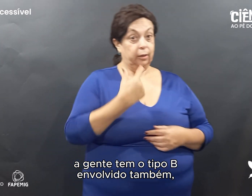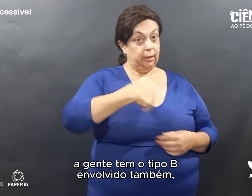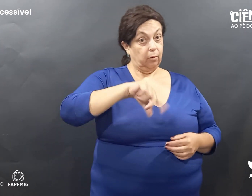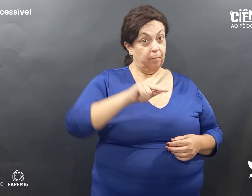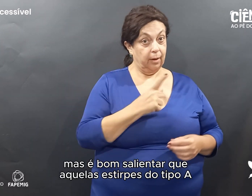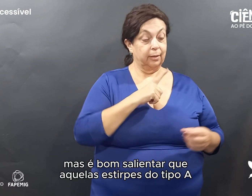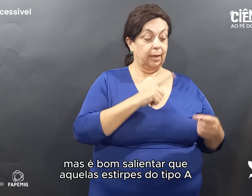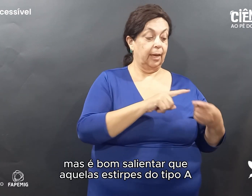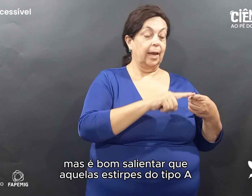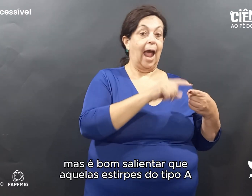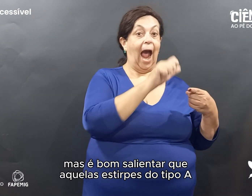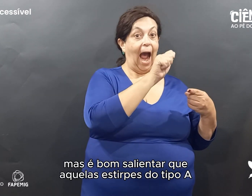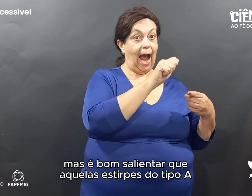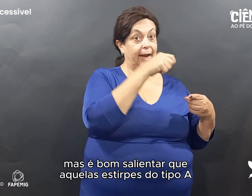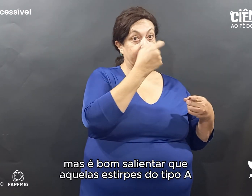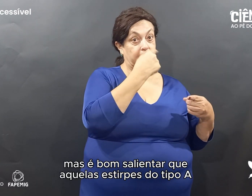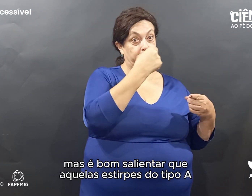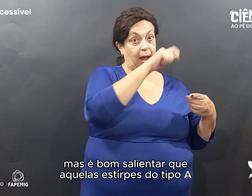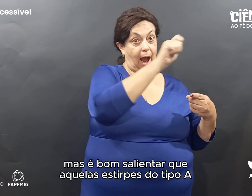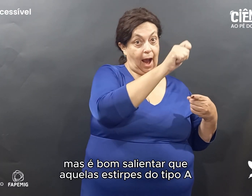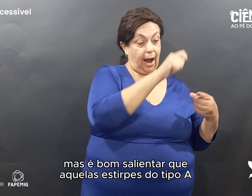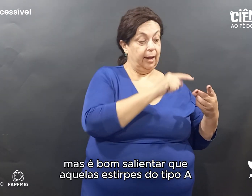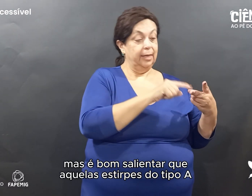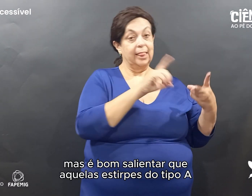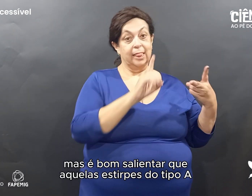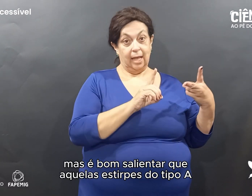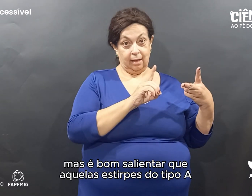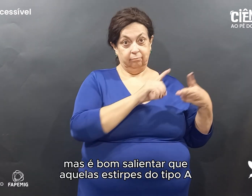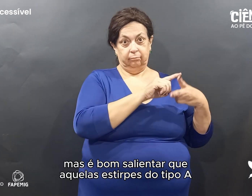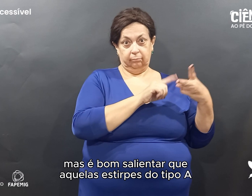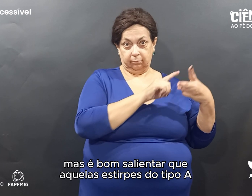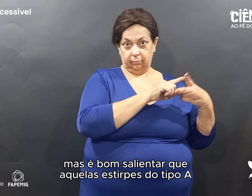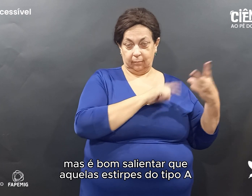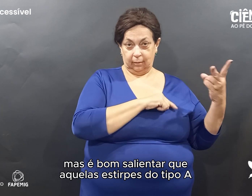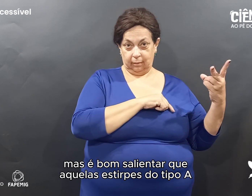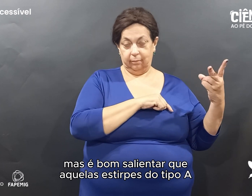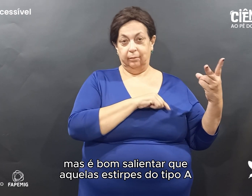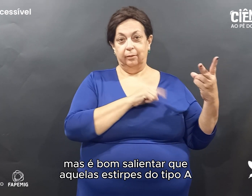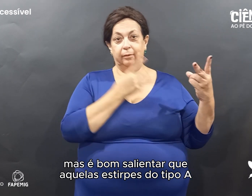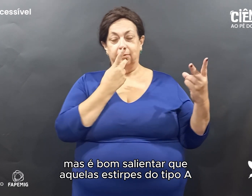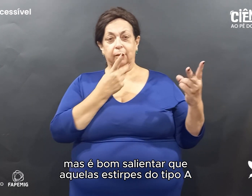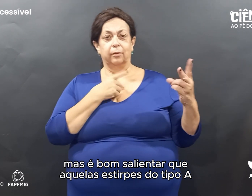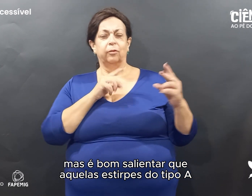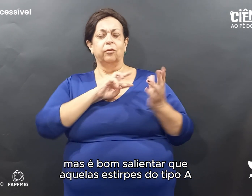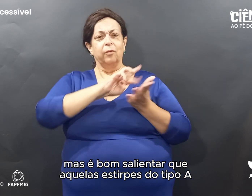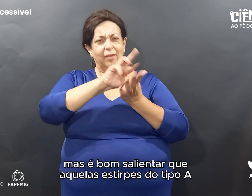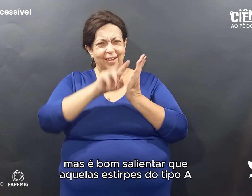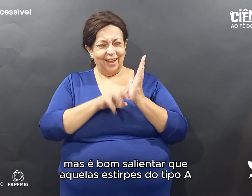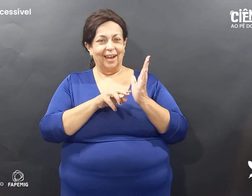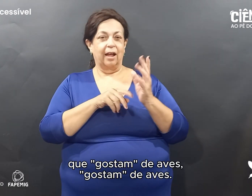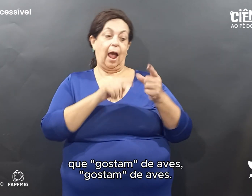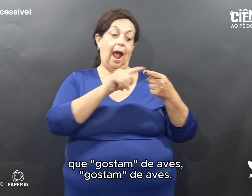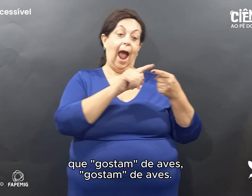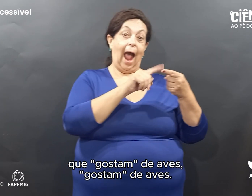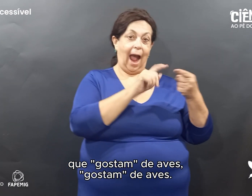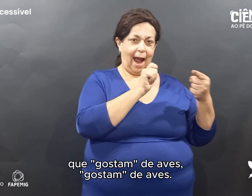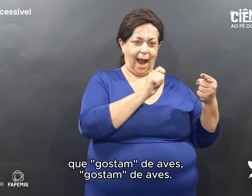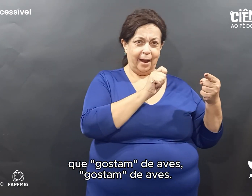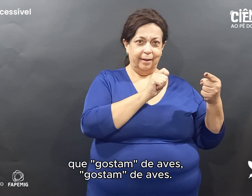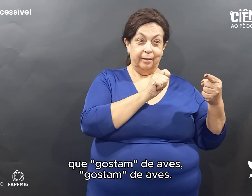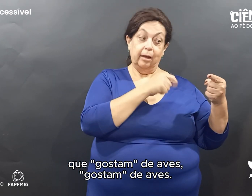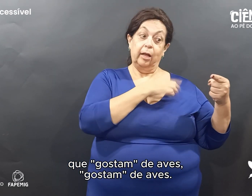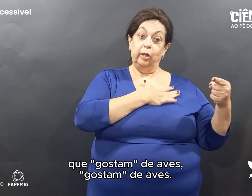envolvido também, mas é bom salientar que aquelas estirpes do tipo A que gosta